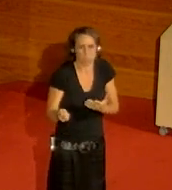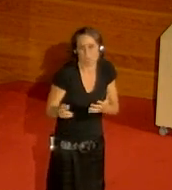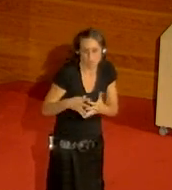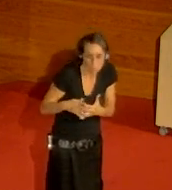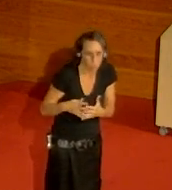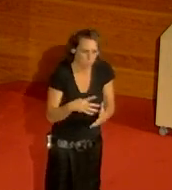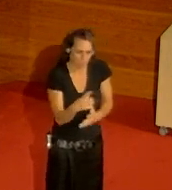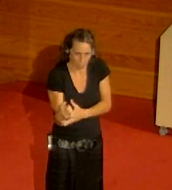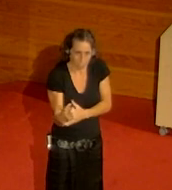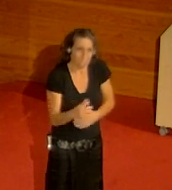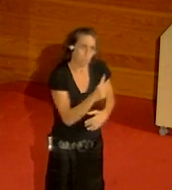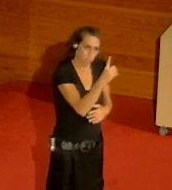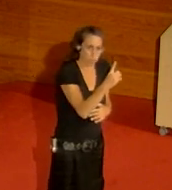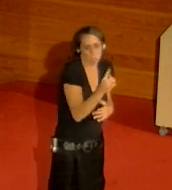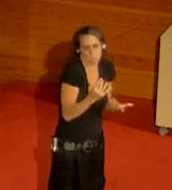norte